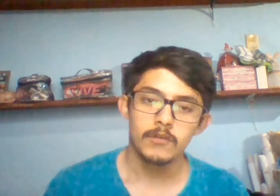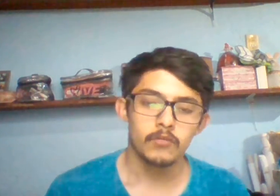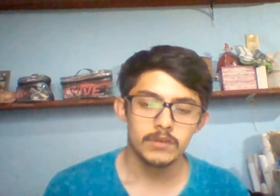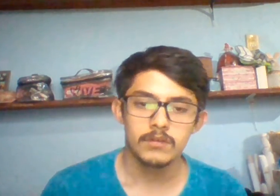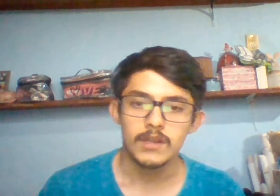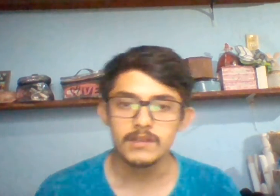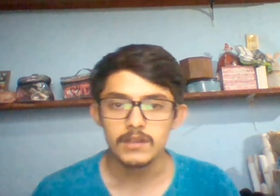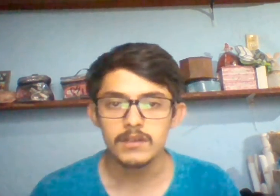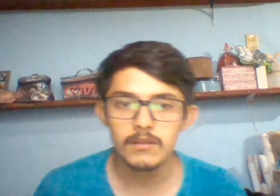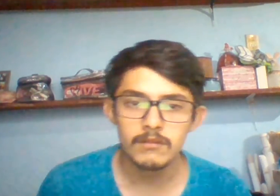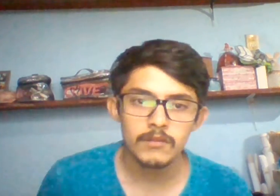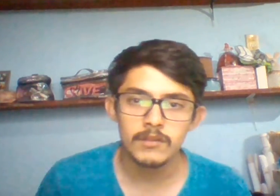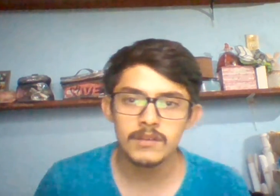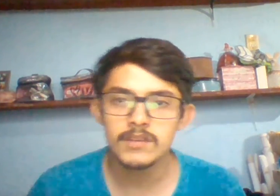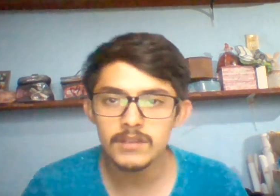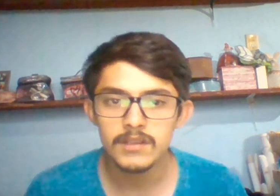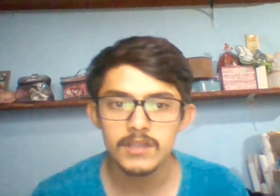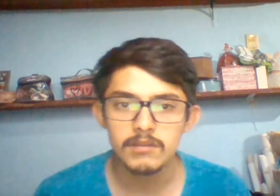bueno, existen